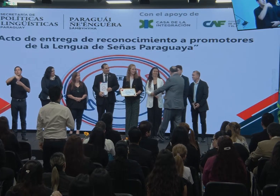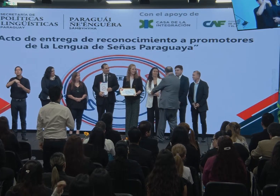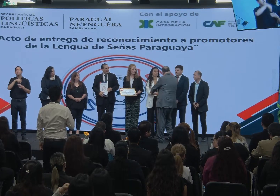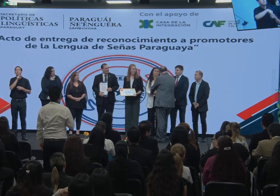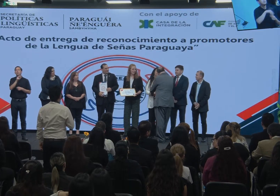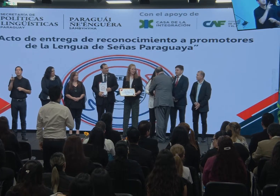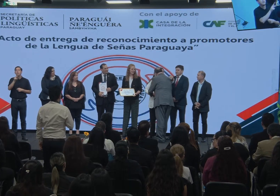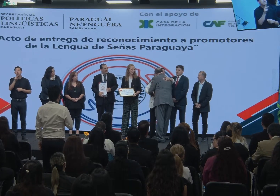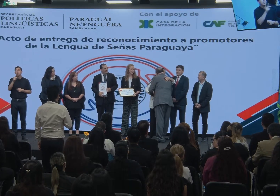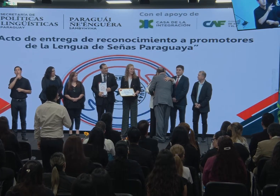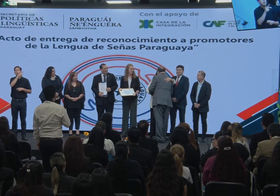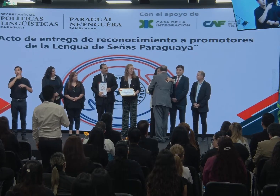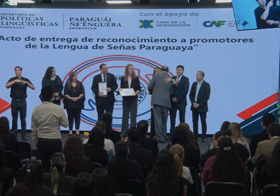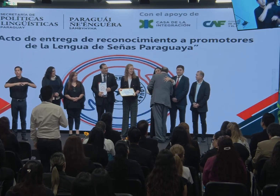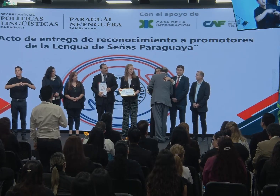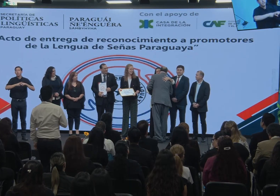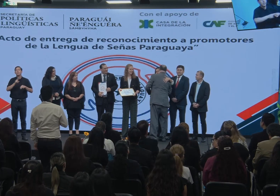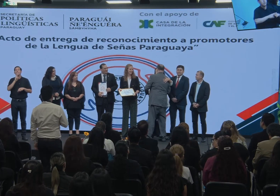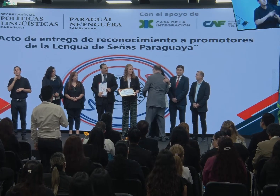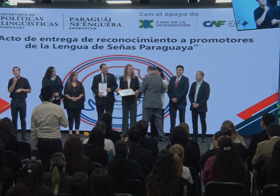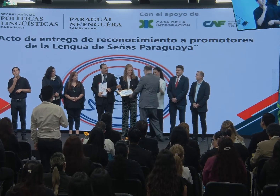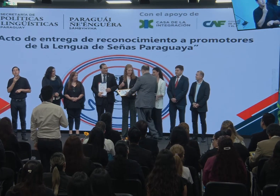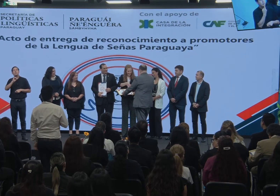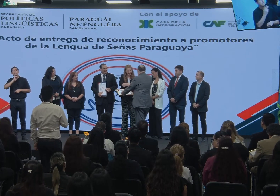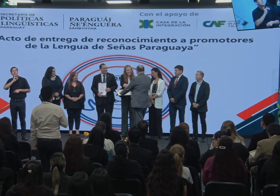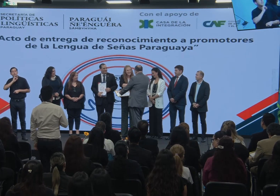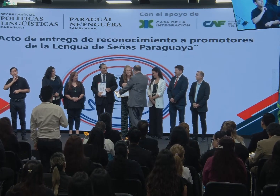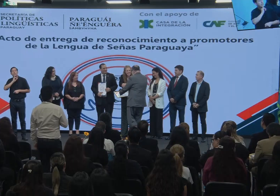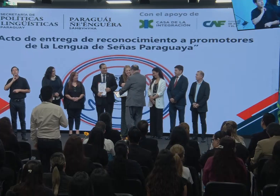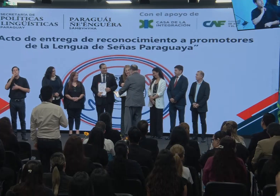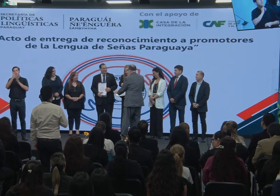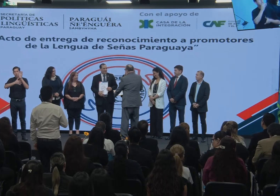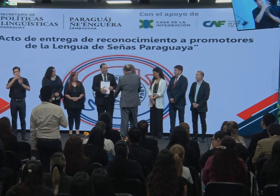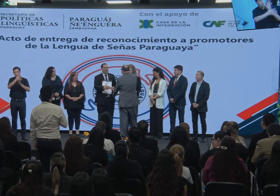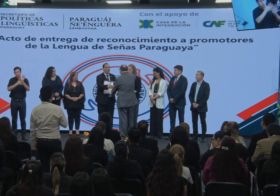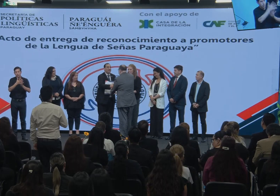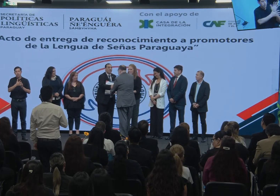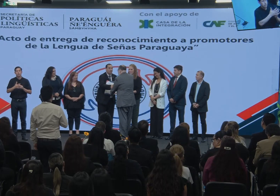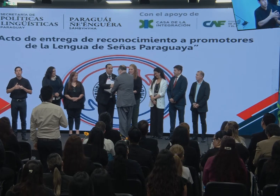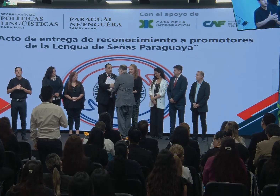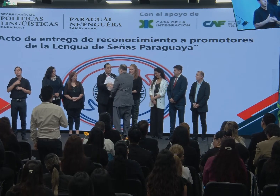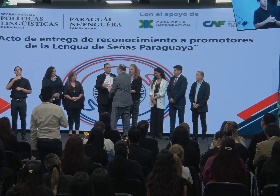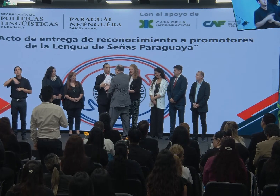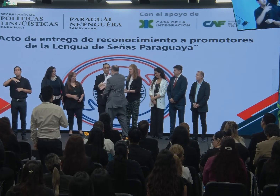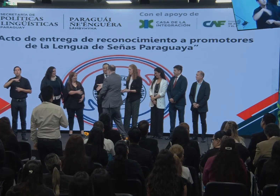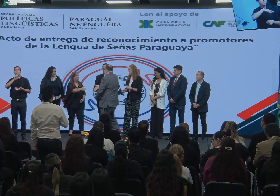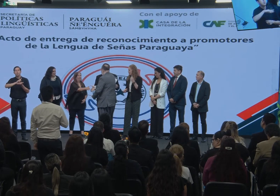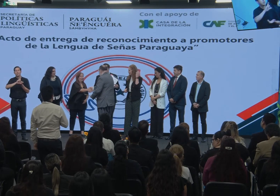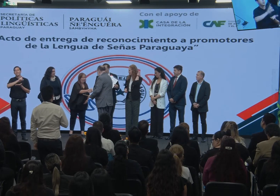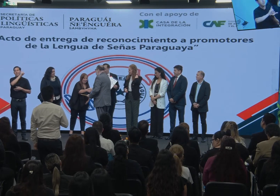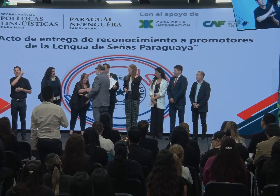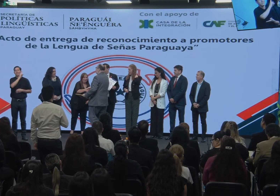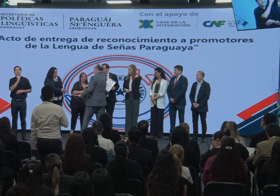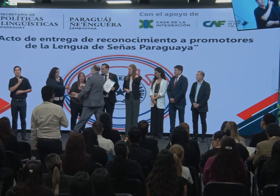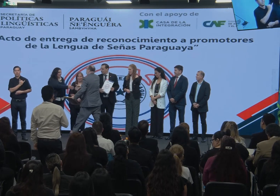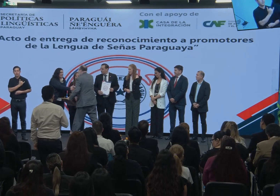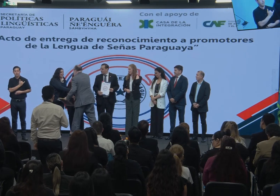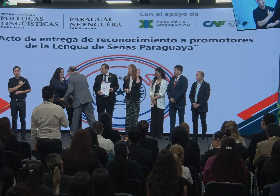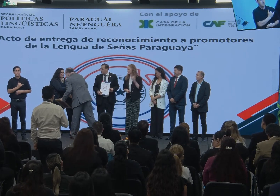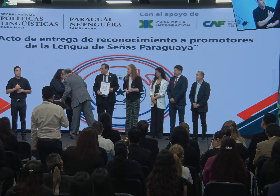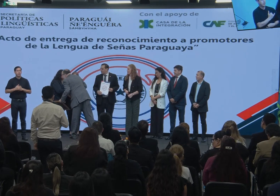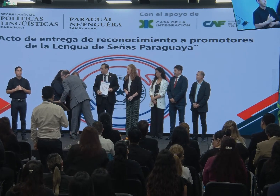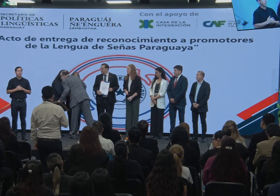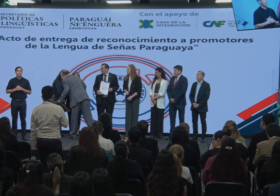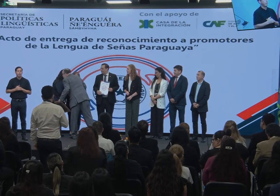de Tecnicatura en Traducción e Interpretación de Lengua de Señas en el Instituto Técnico Ubumaraná.